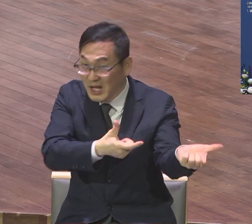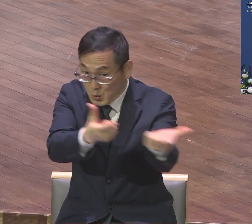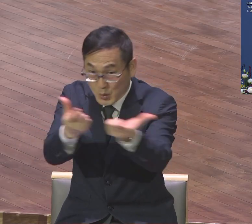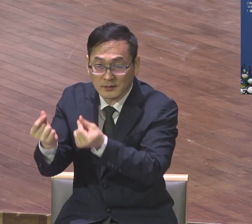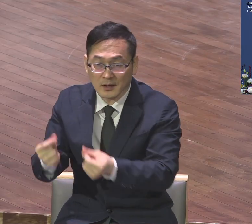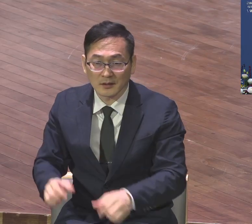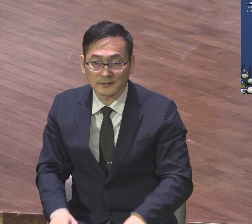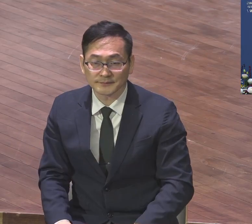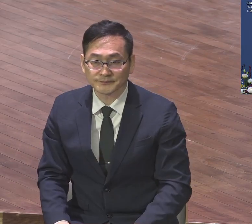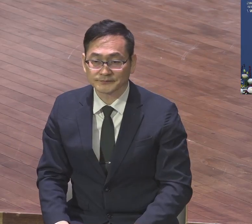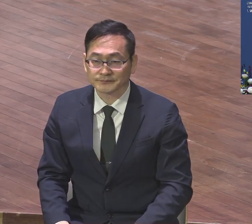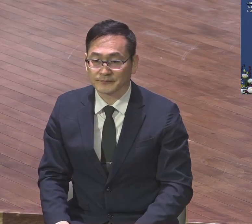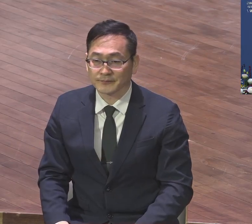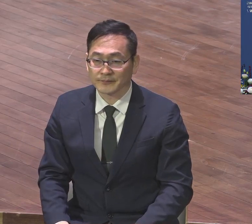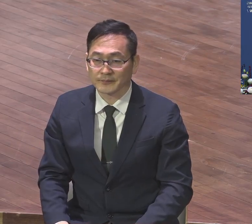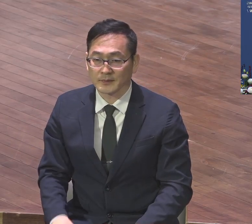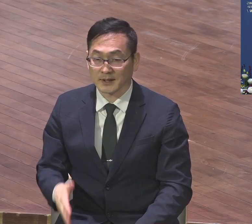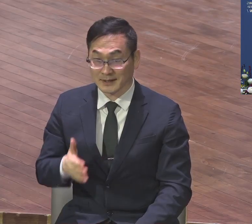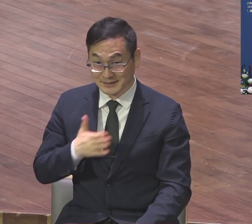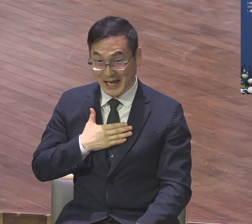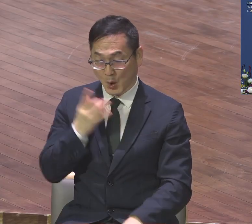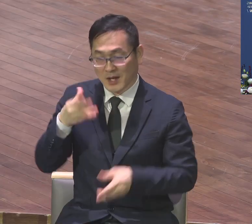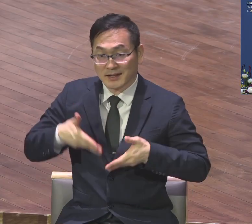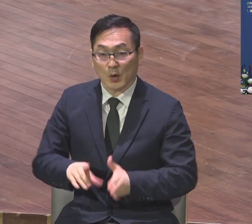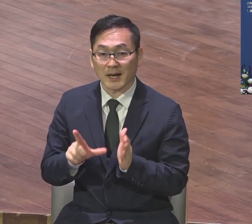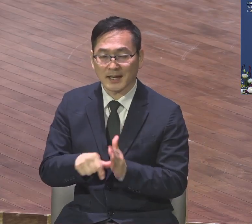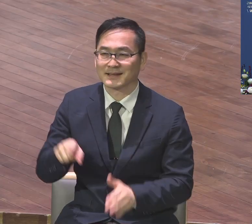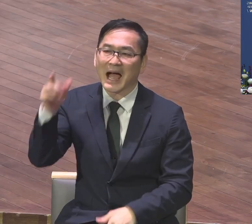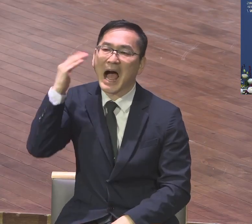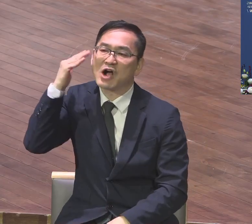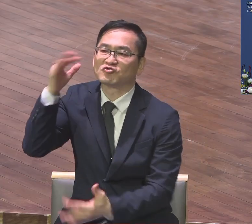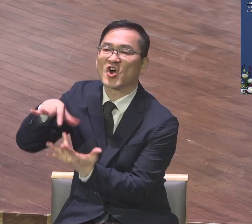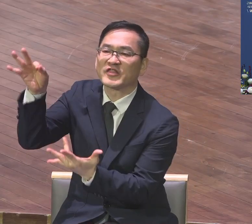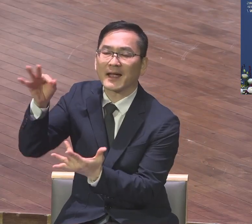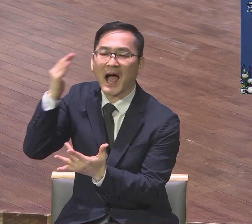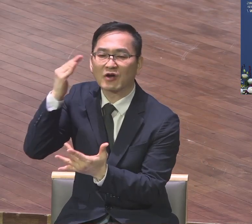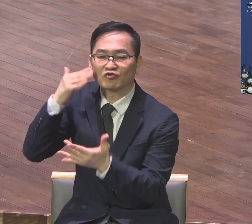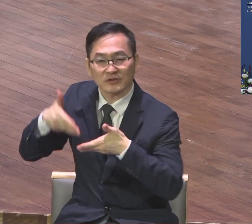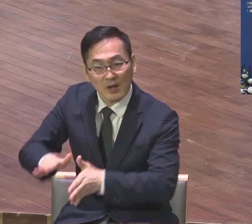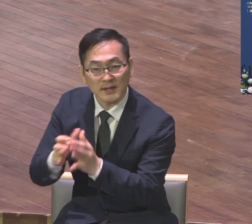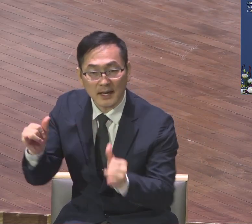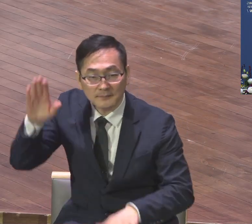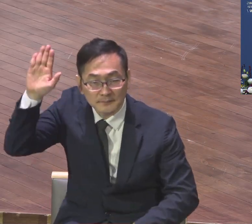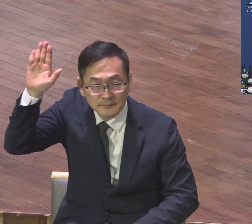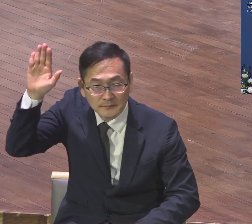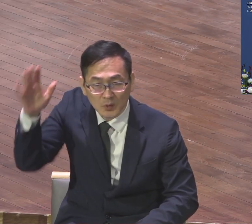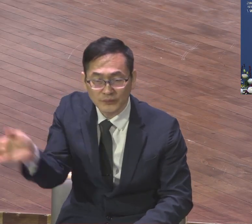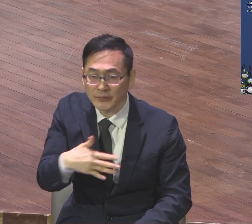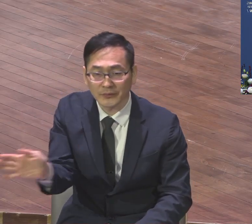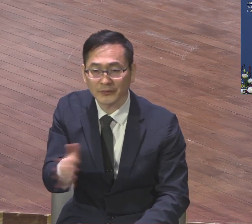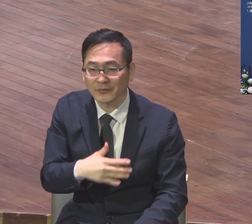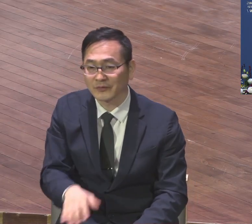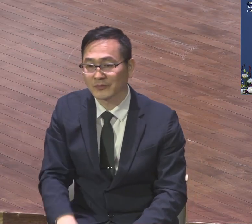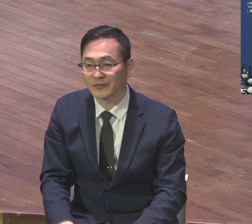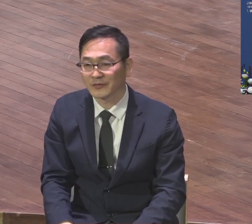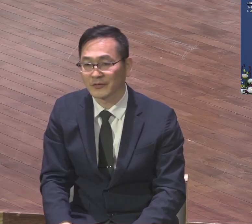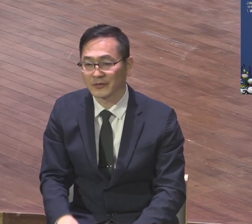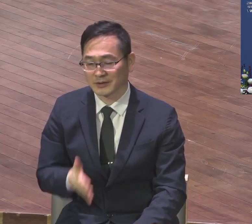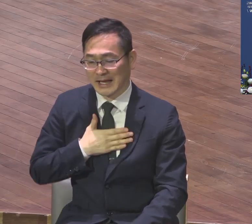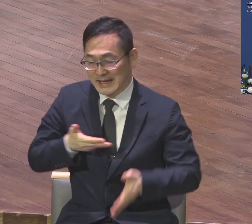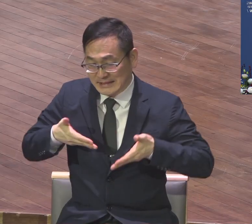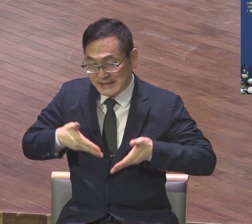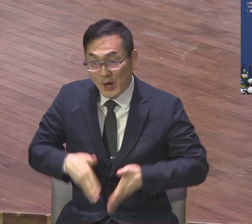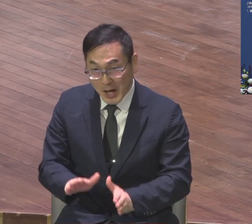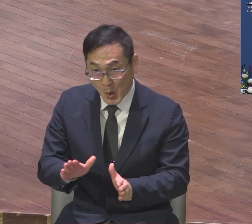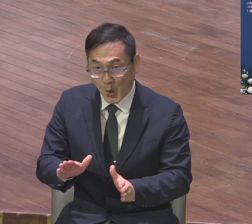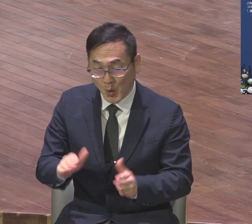분도 내가 한국 태어나야지 해서 태어난 분 한 분도 없어요. 내가